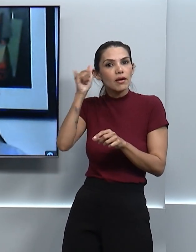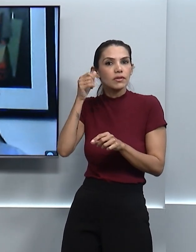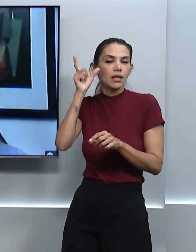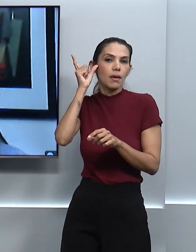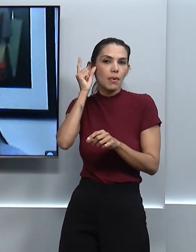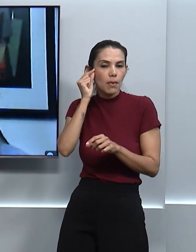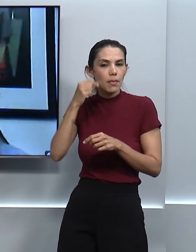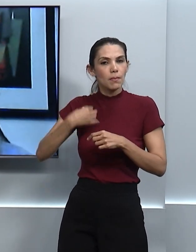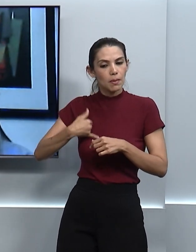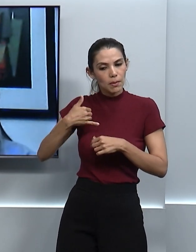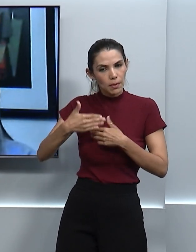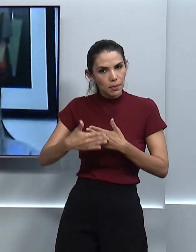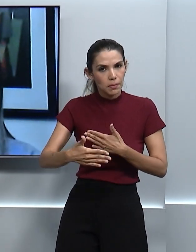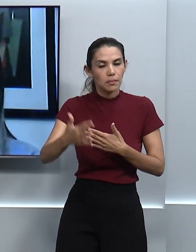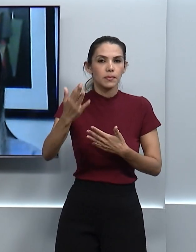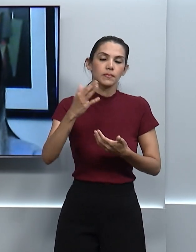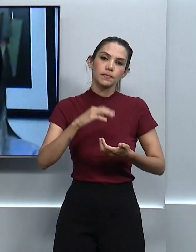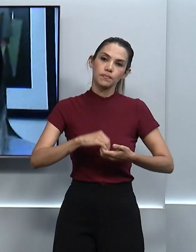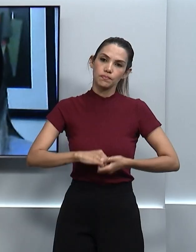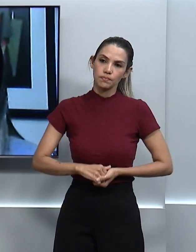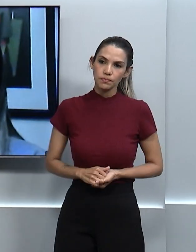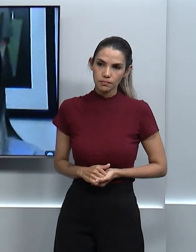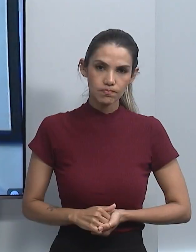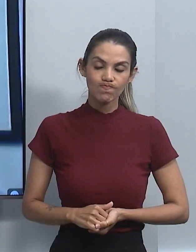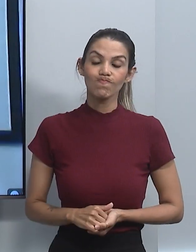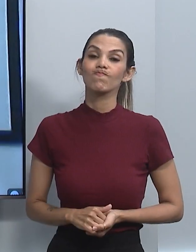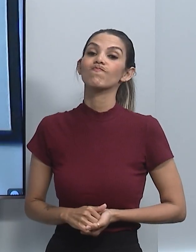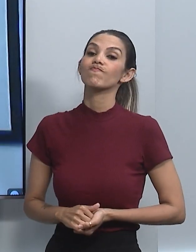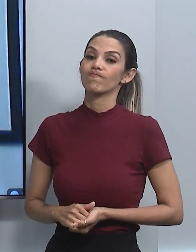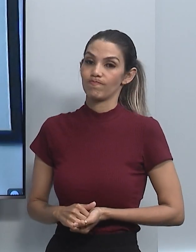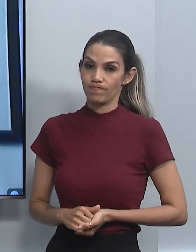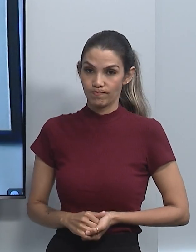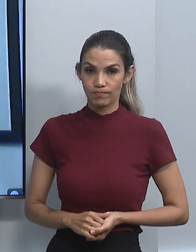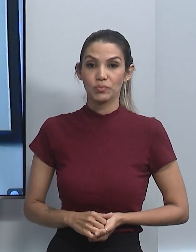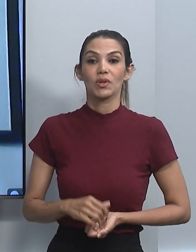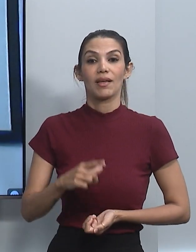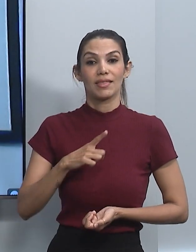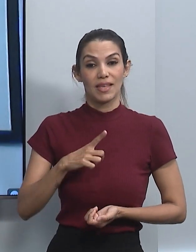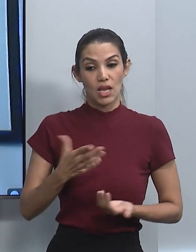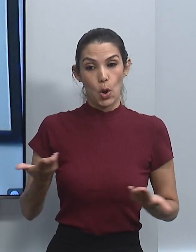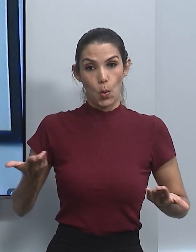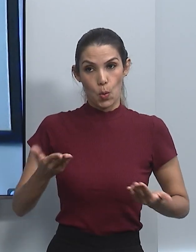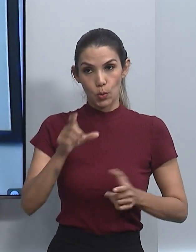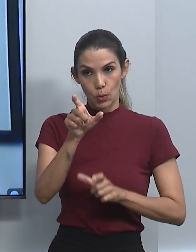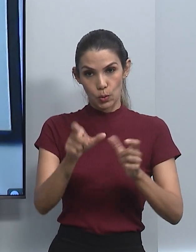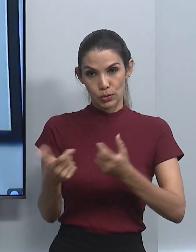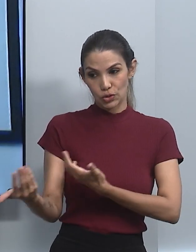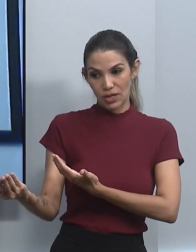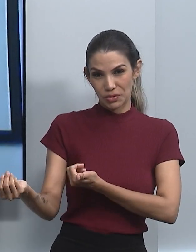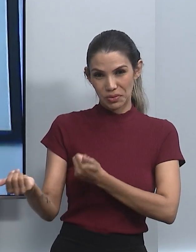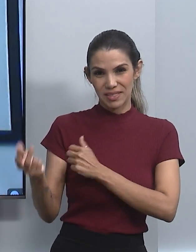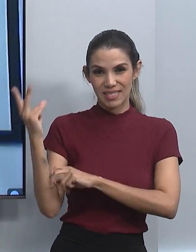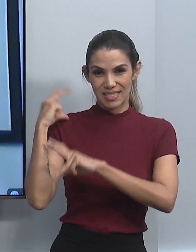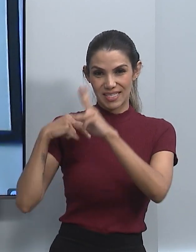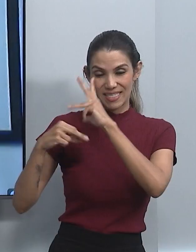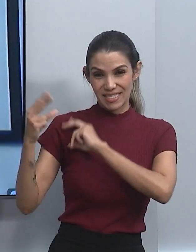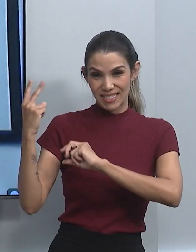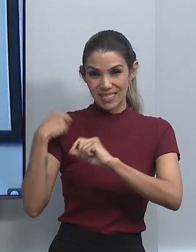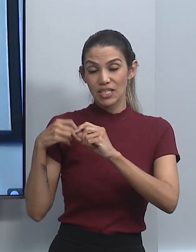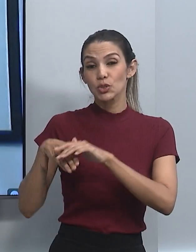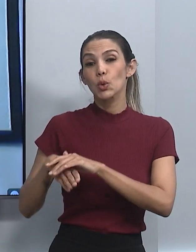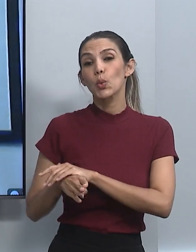vida? O hábito nocivo, que os adolescentes hoje estão de usar fone